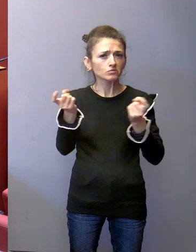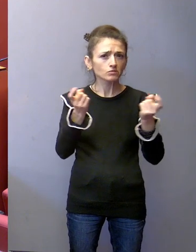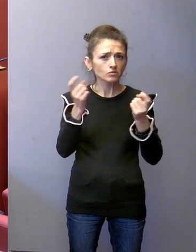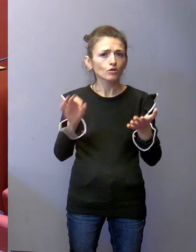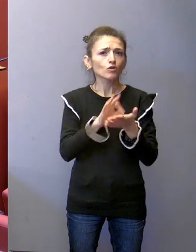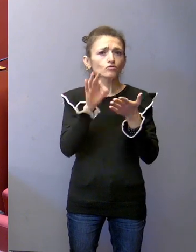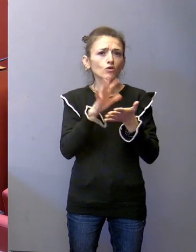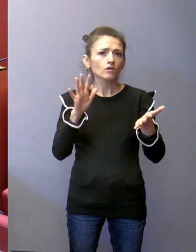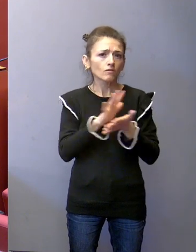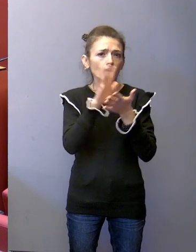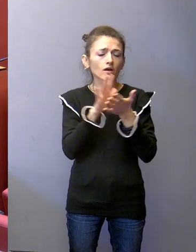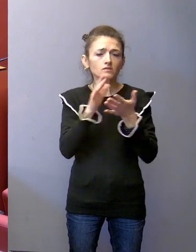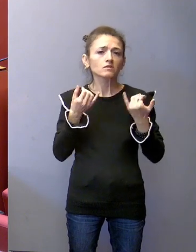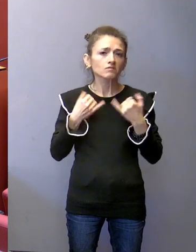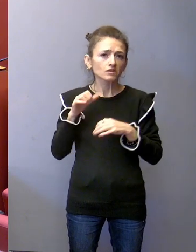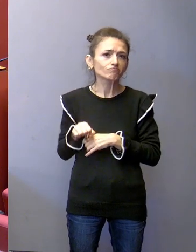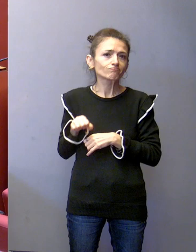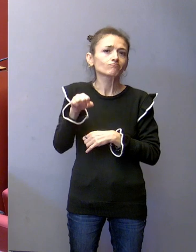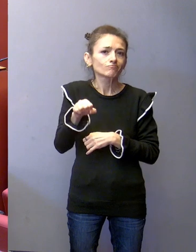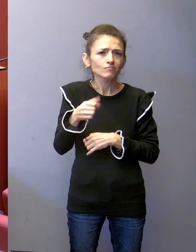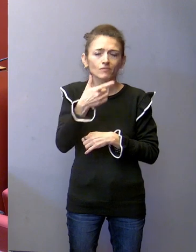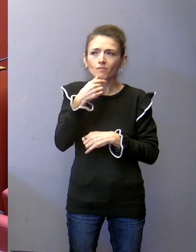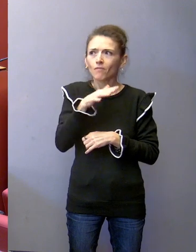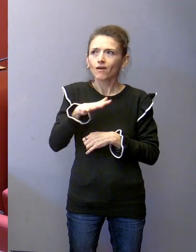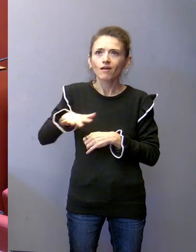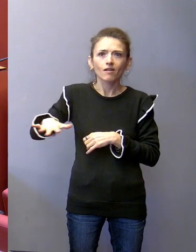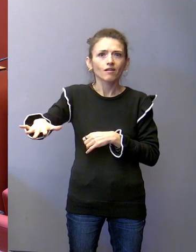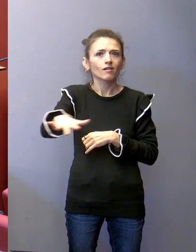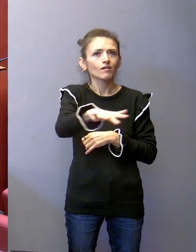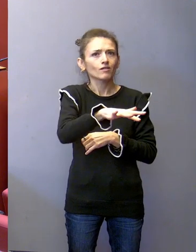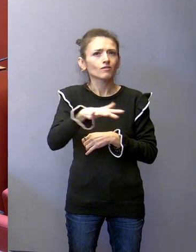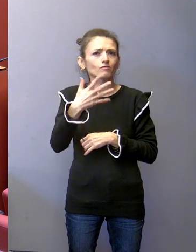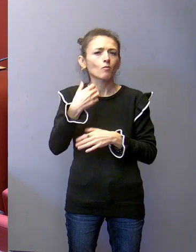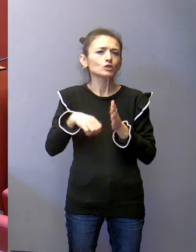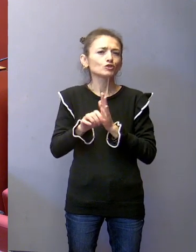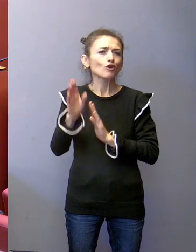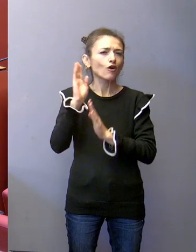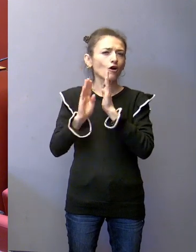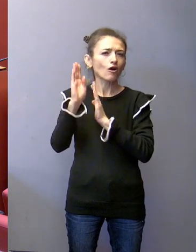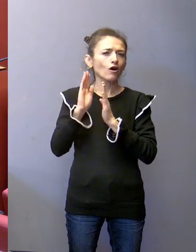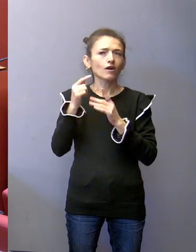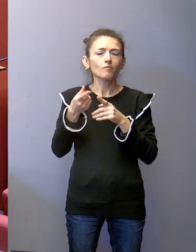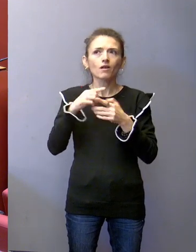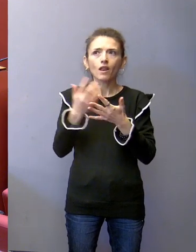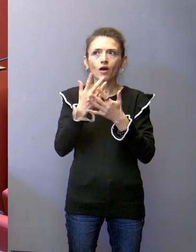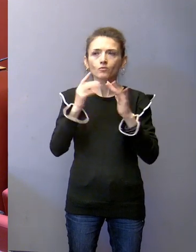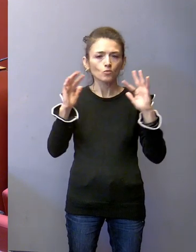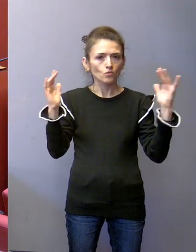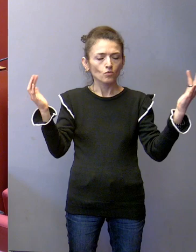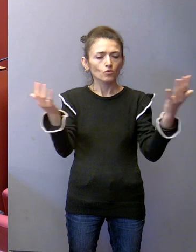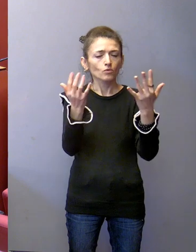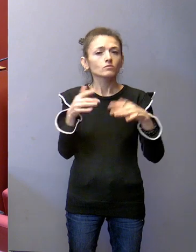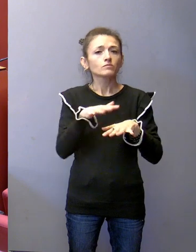accompagnano i propri figli in quella splendida Oasi di storia e natura un luogo di